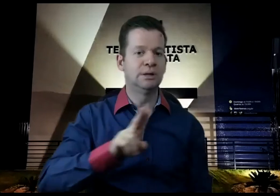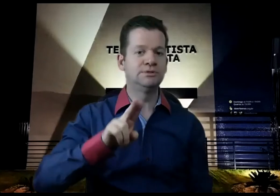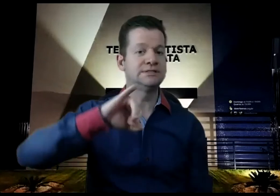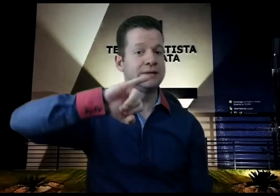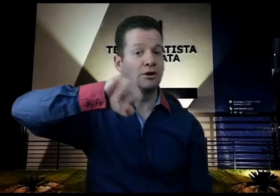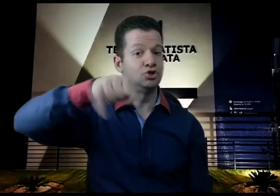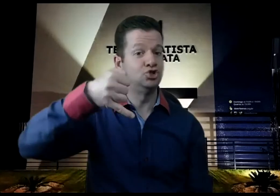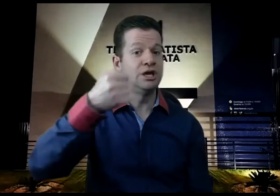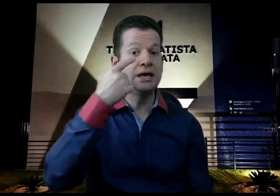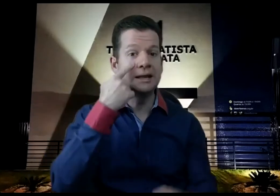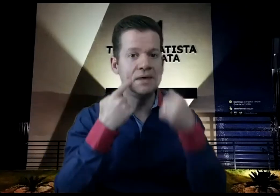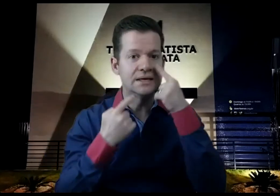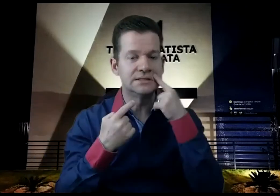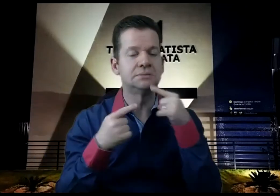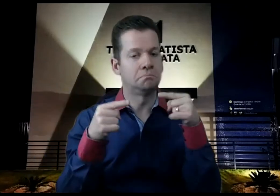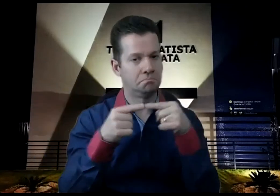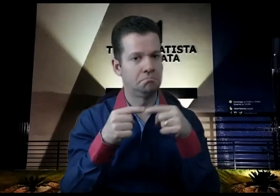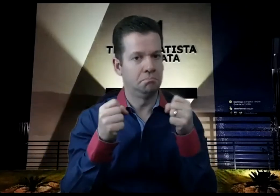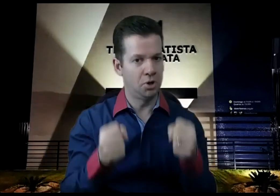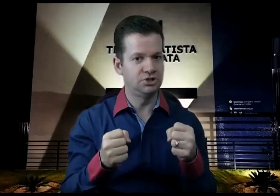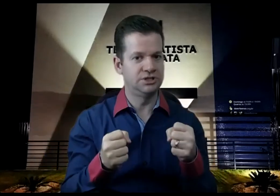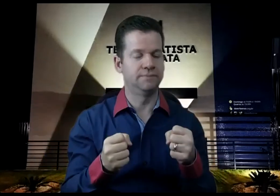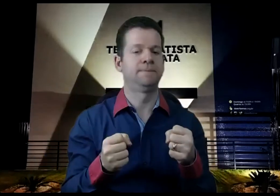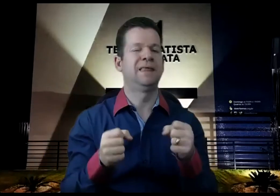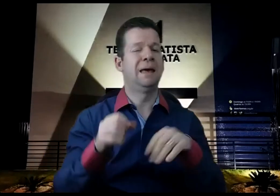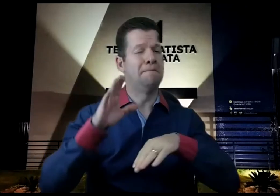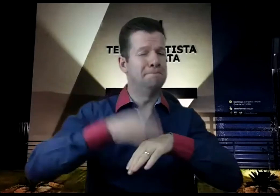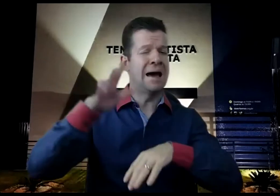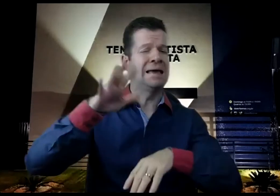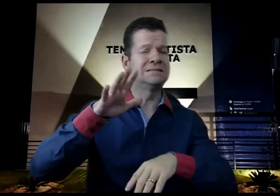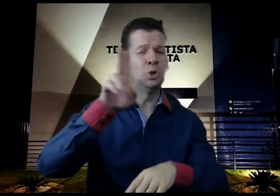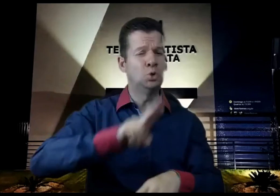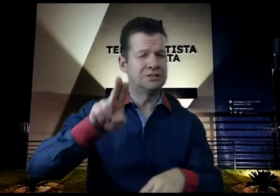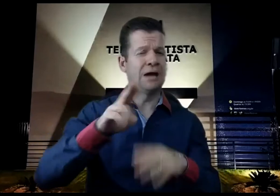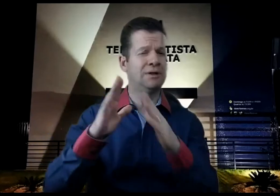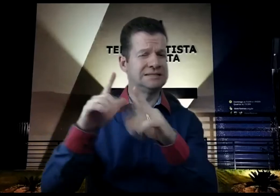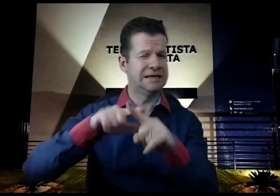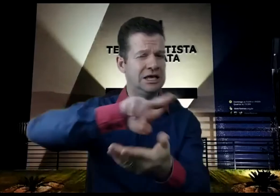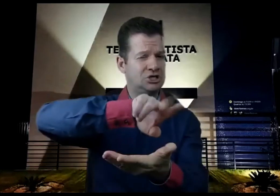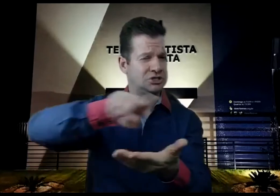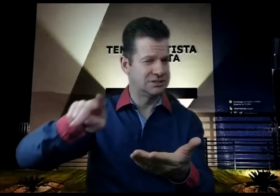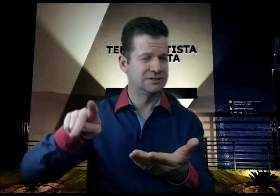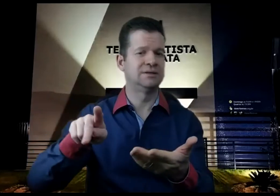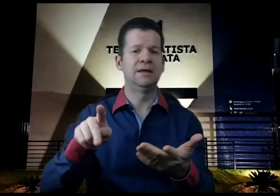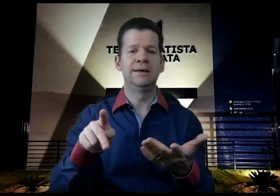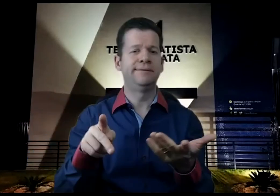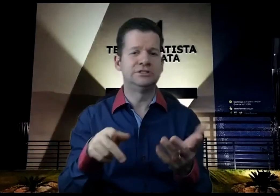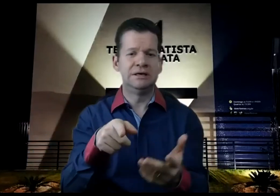esse sinal. Jeremias. Pode ser. Mais usado nas igrejas,